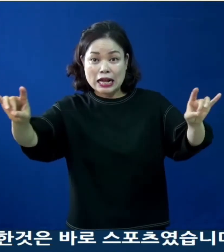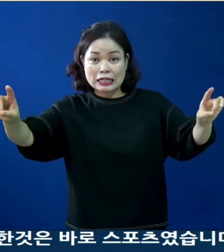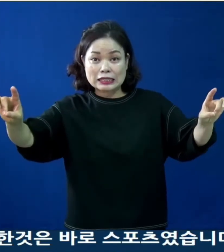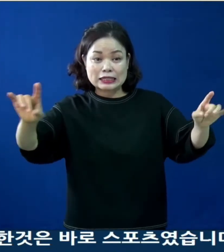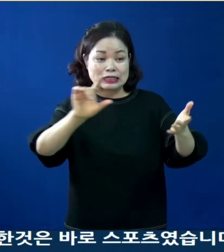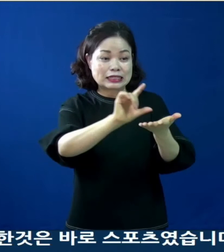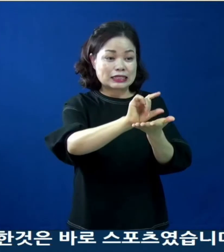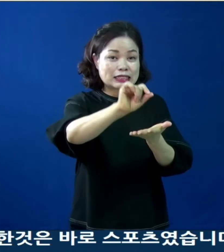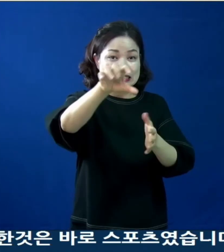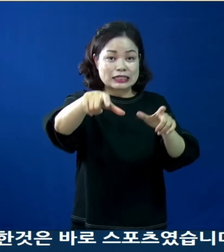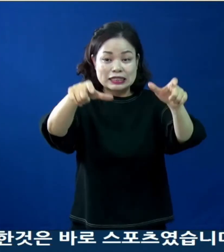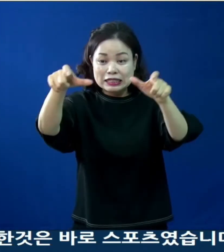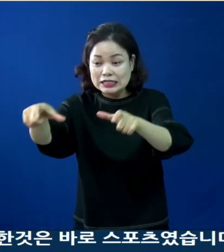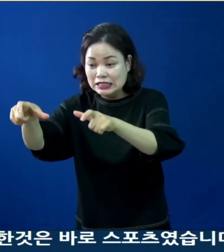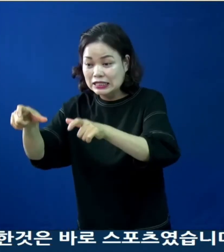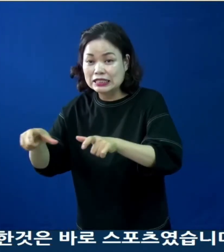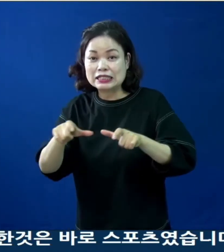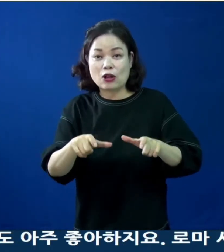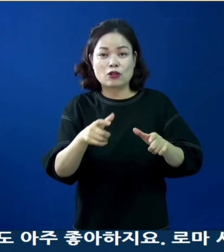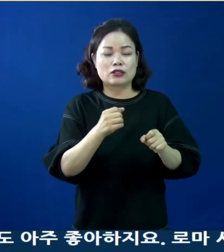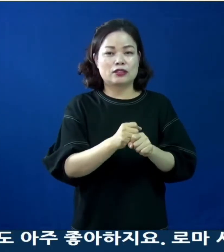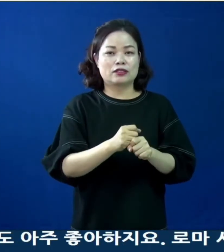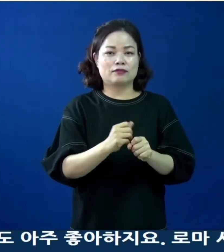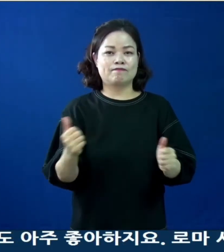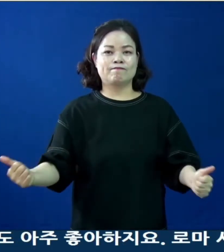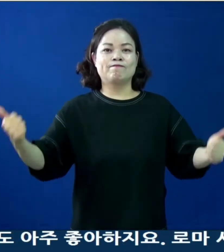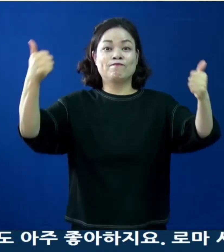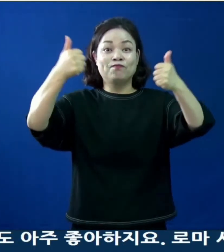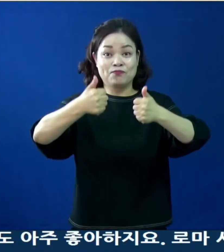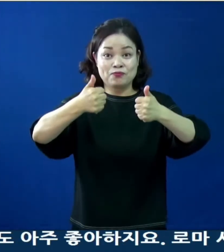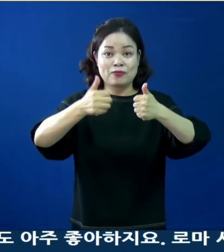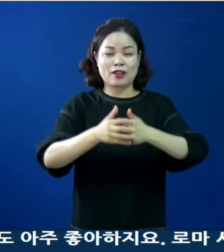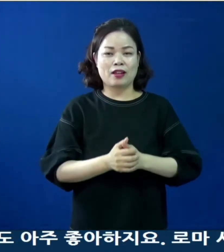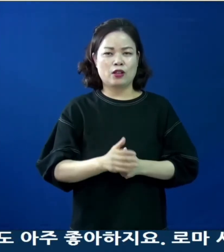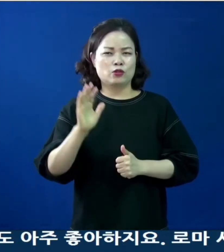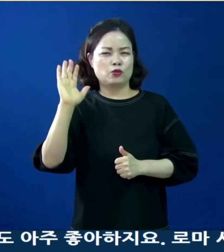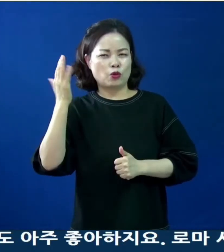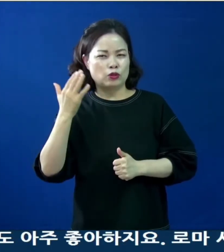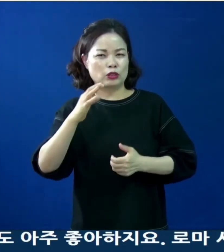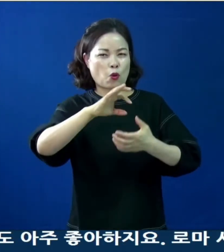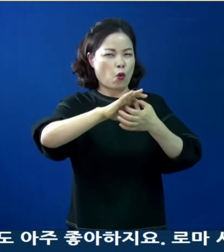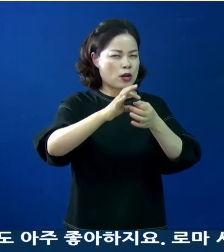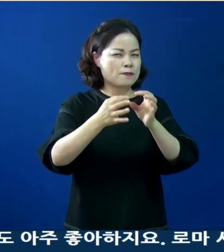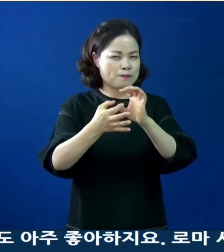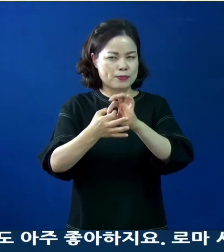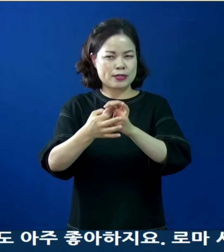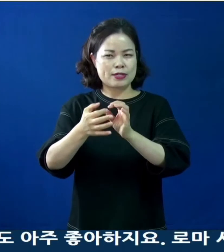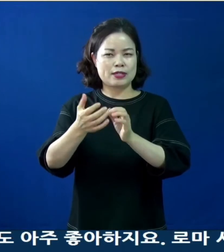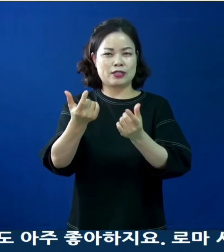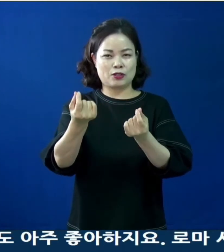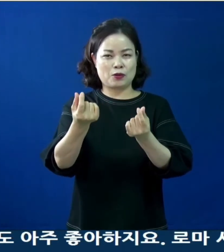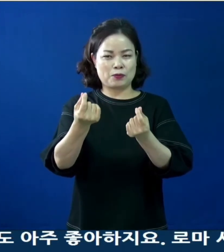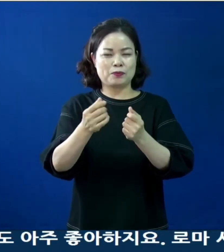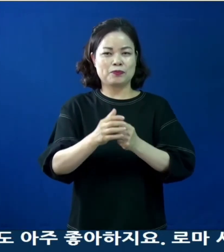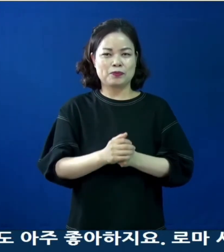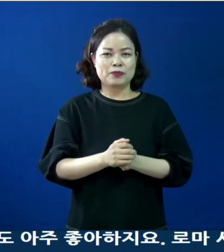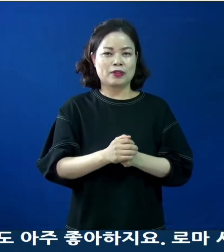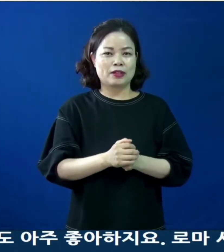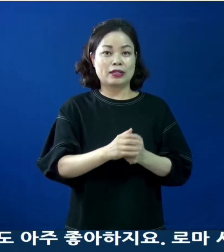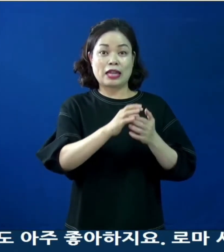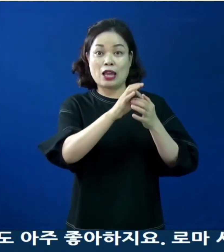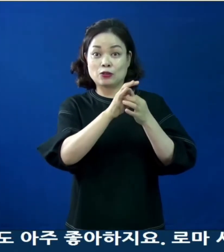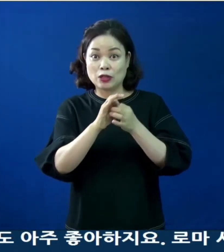지역끼리 체전 같은 걸 이렇게 했어요. 요즘 말하면 올림픽이죠, 올림픽. 그런 것들을 이렇게 쭉